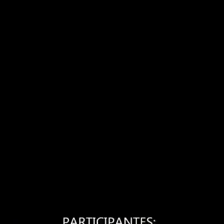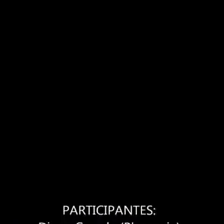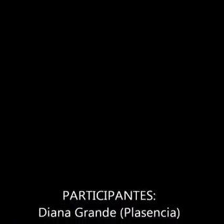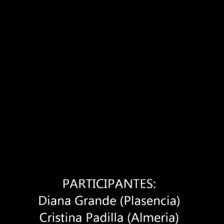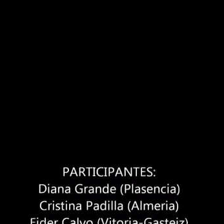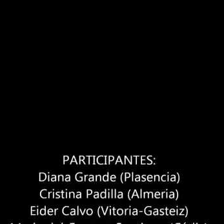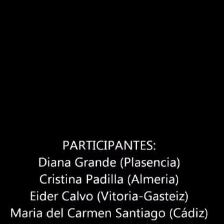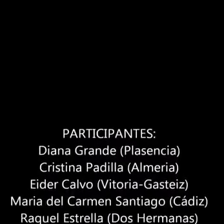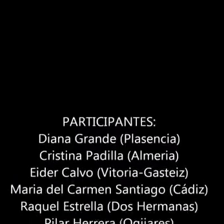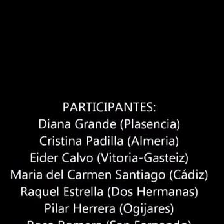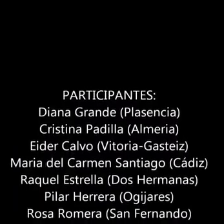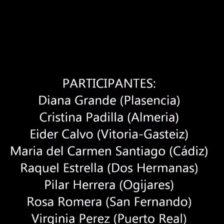¡Ay, dolores!